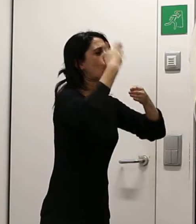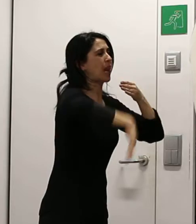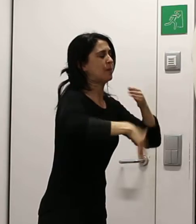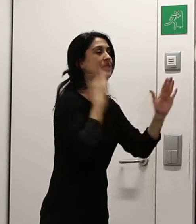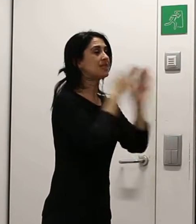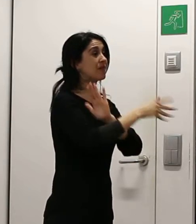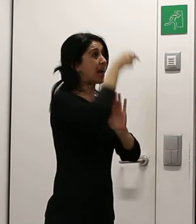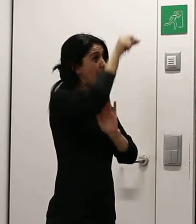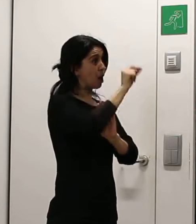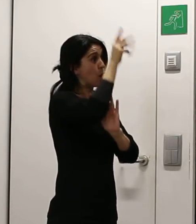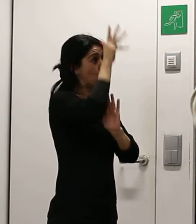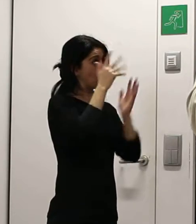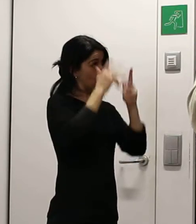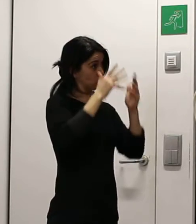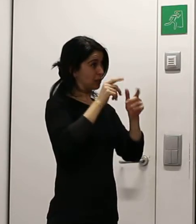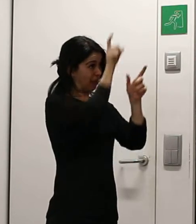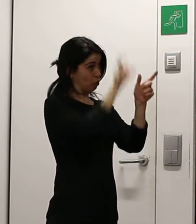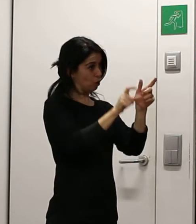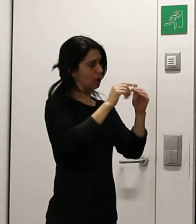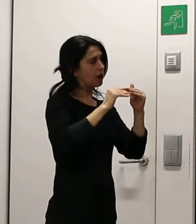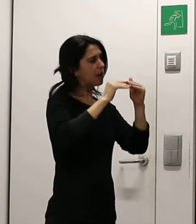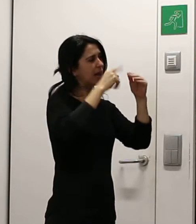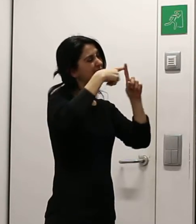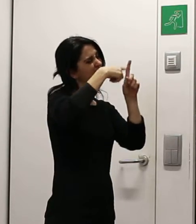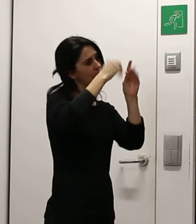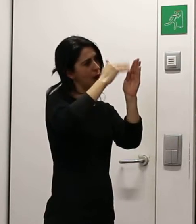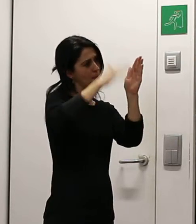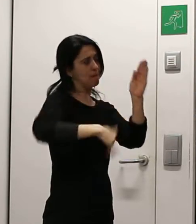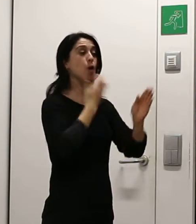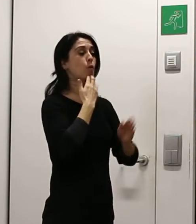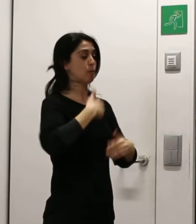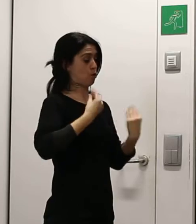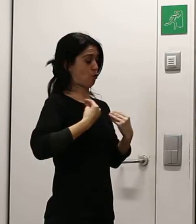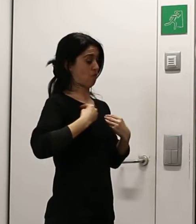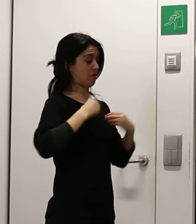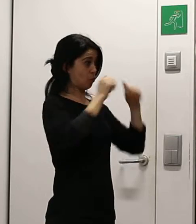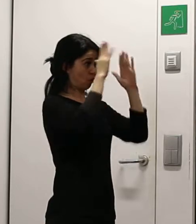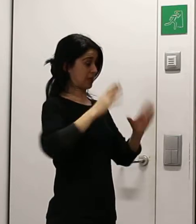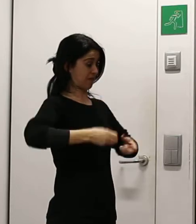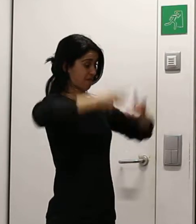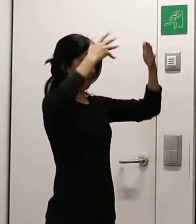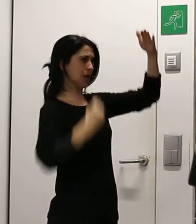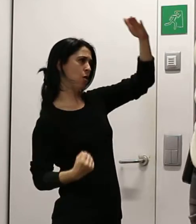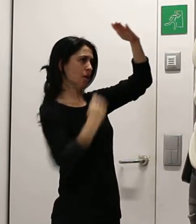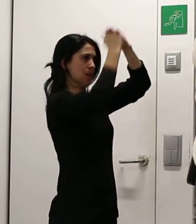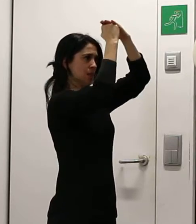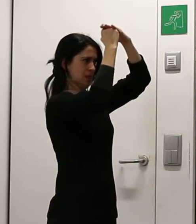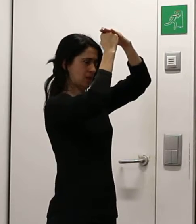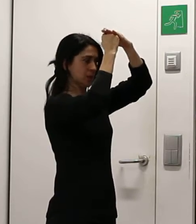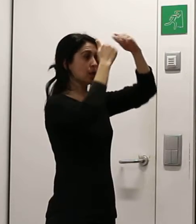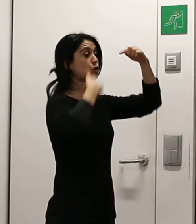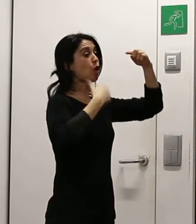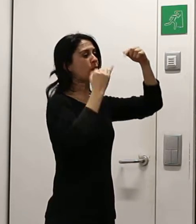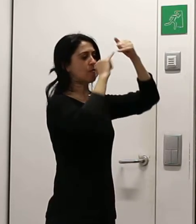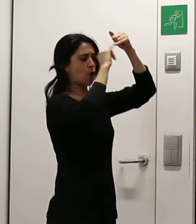bajo. Es decir, yo, que vivo en una comunidad de vecinos y en un ático en la parte más alta, deberé tirar un cable hasta abajo donde están los contadores